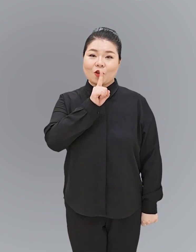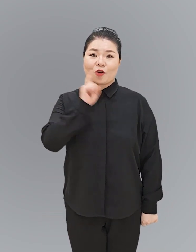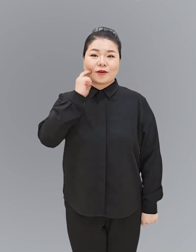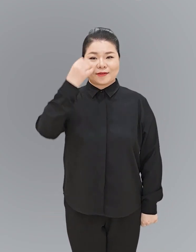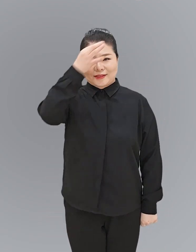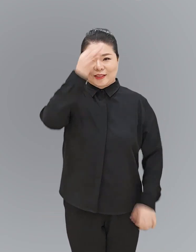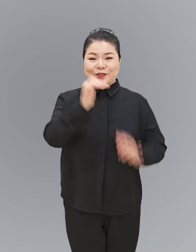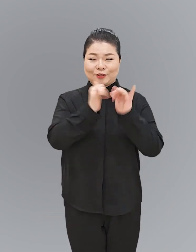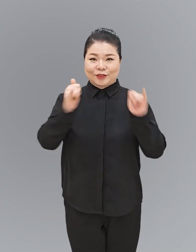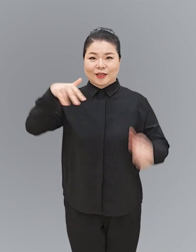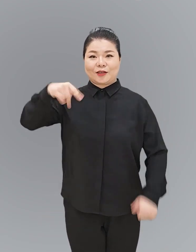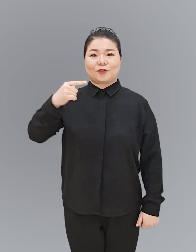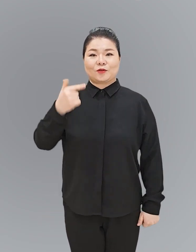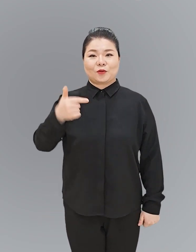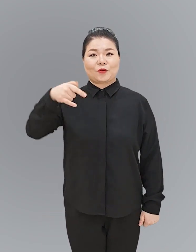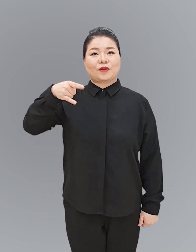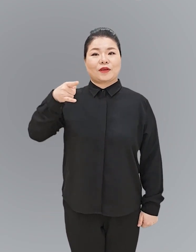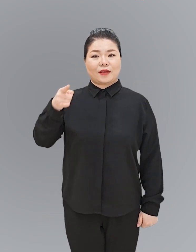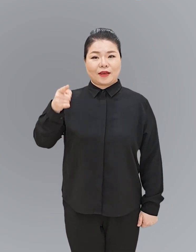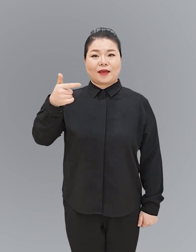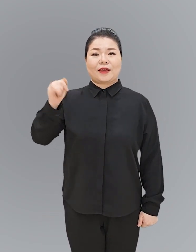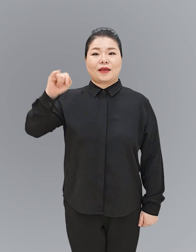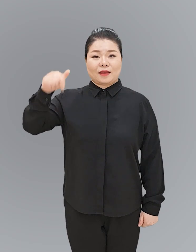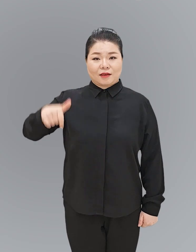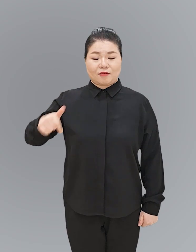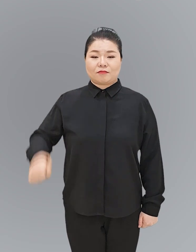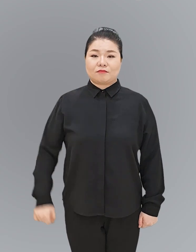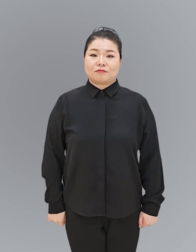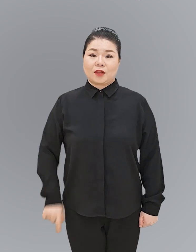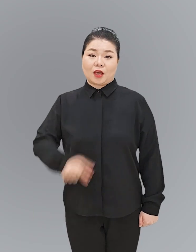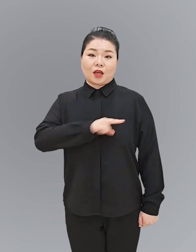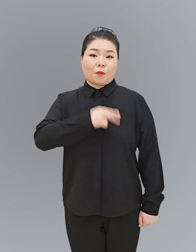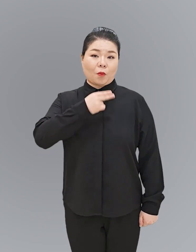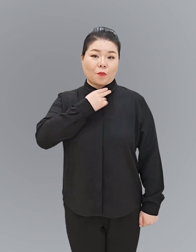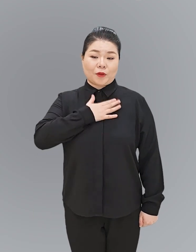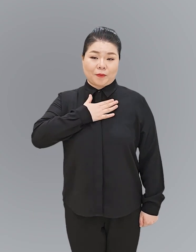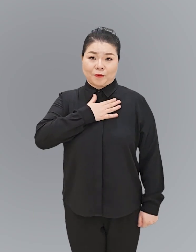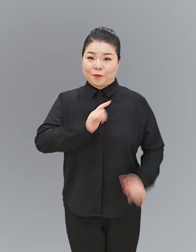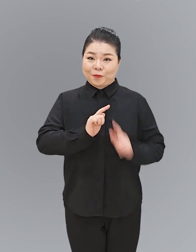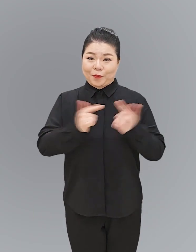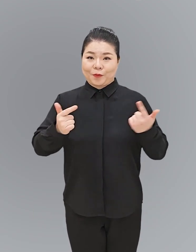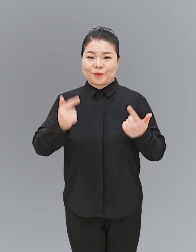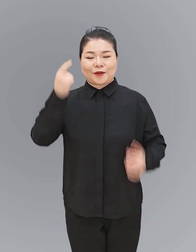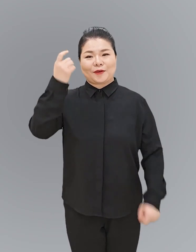언어예술가 존 캐닉. 아직 이름 없는 감정들의 영혼을 불어넣다.